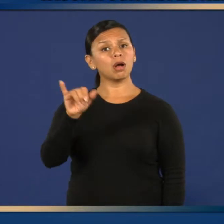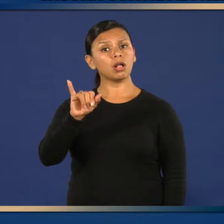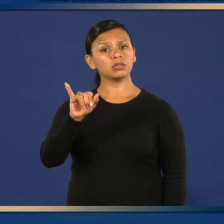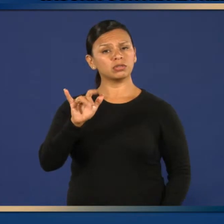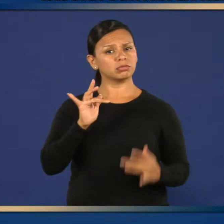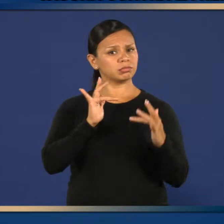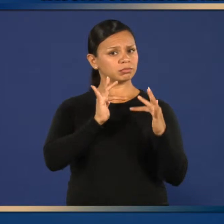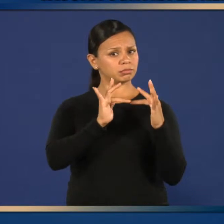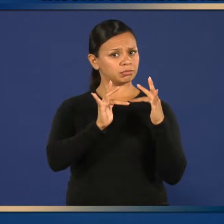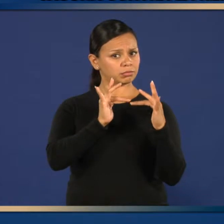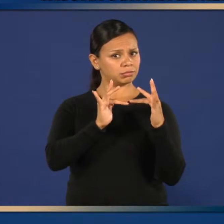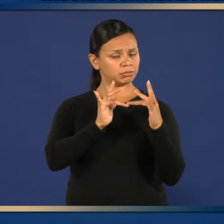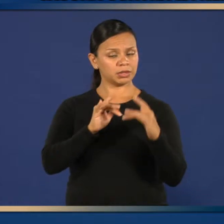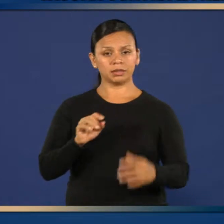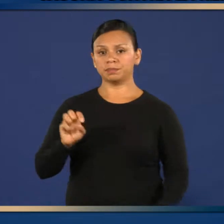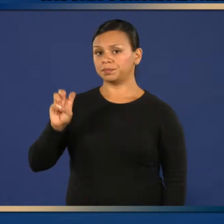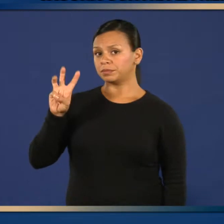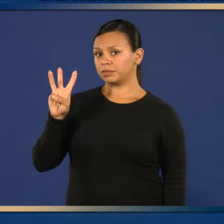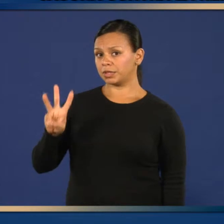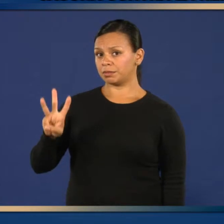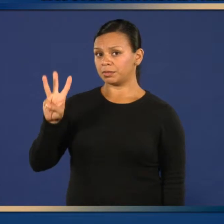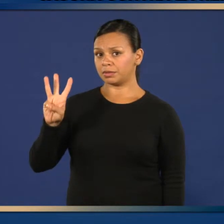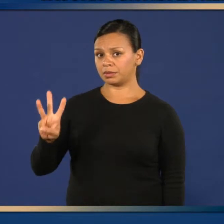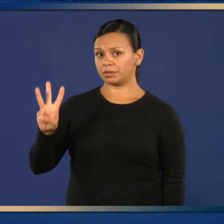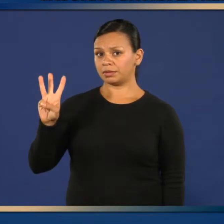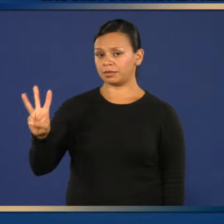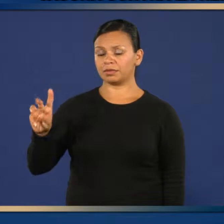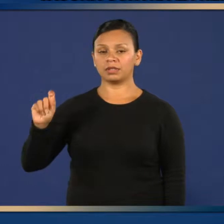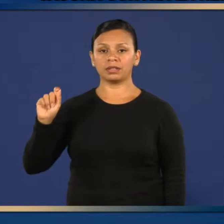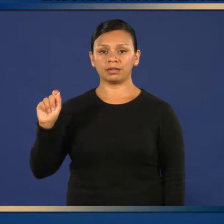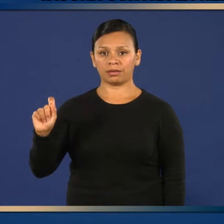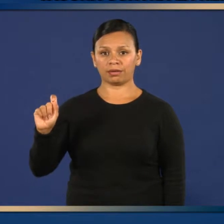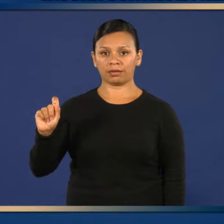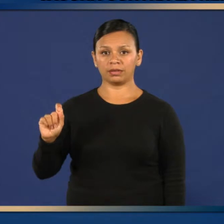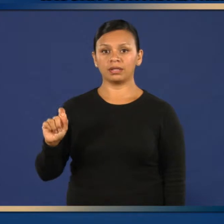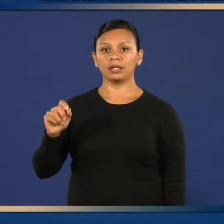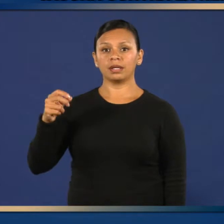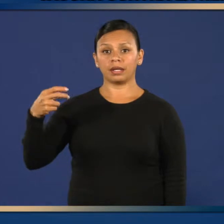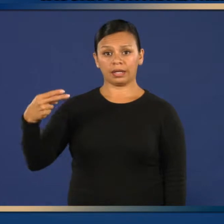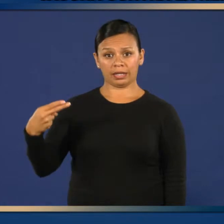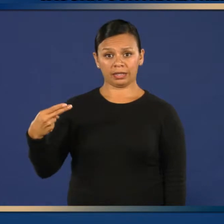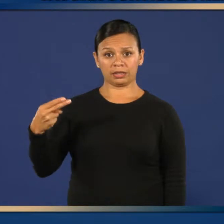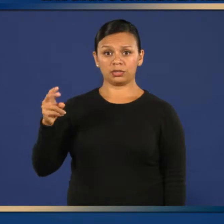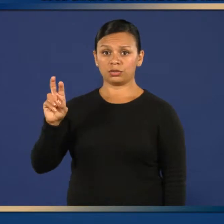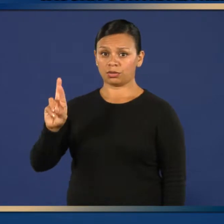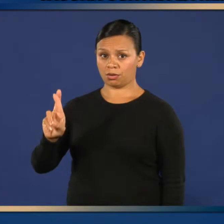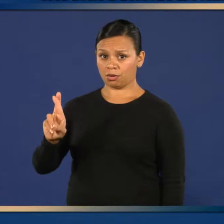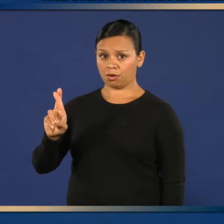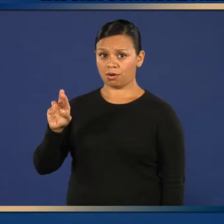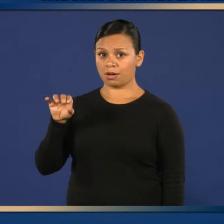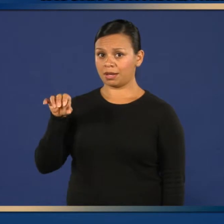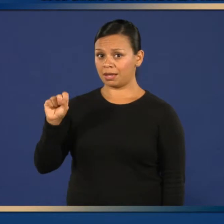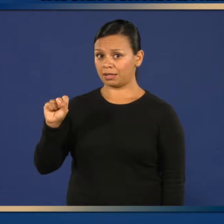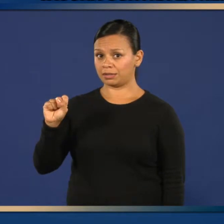23 82 o visite su sitio web en www